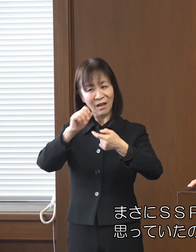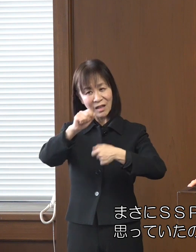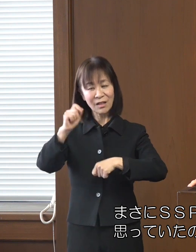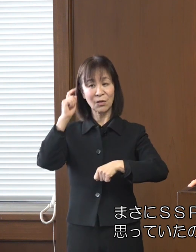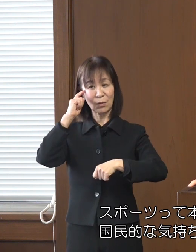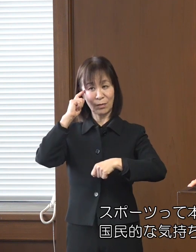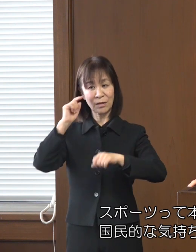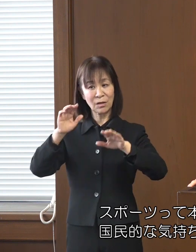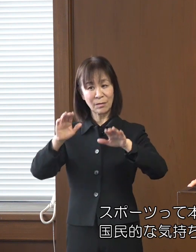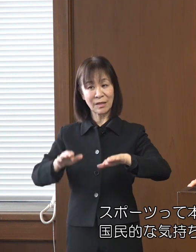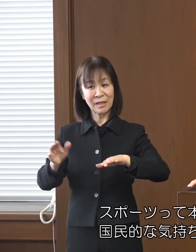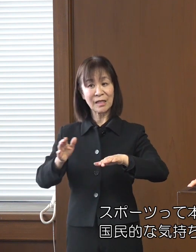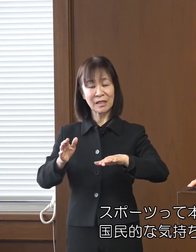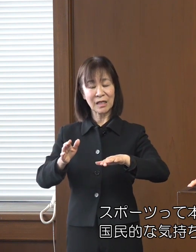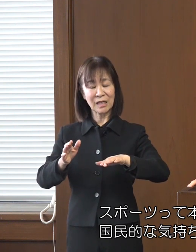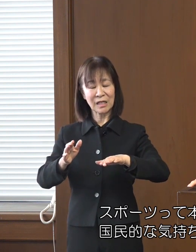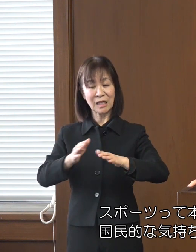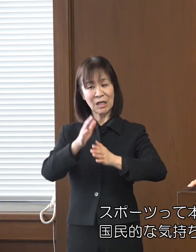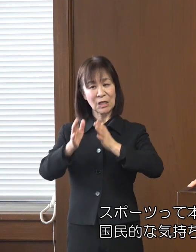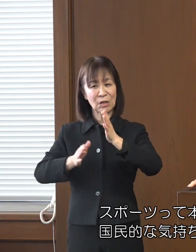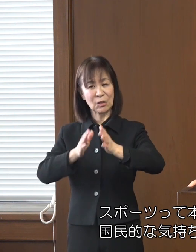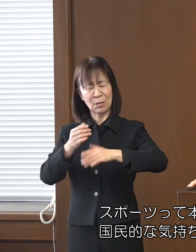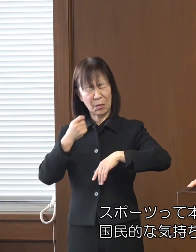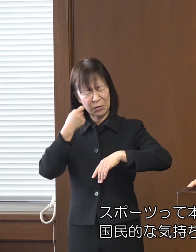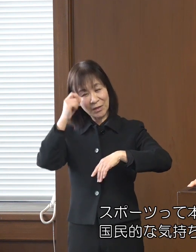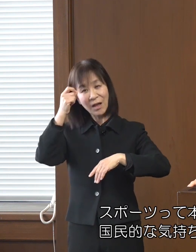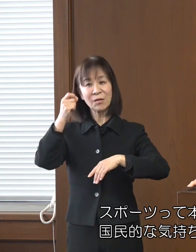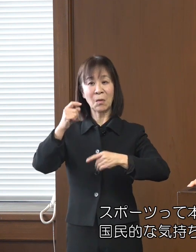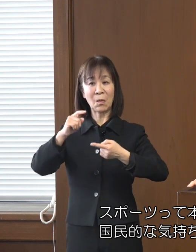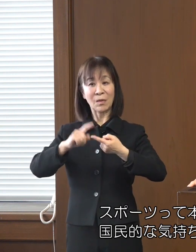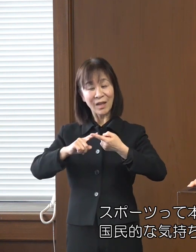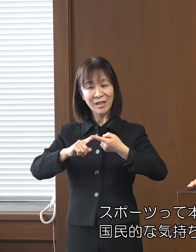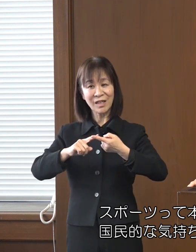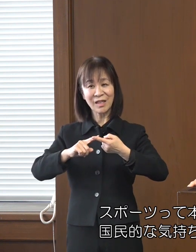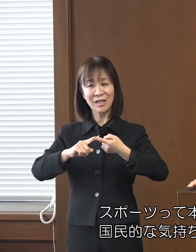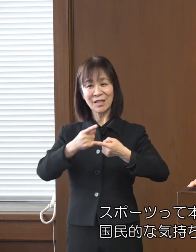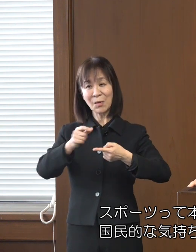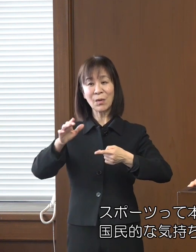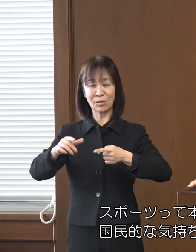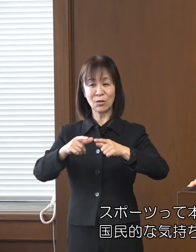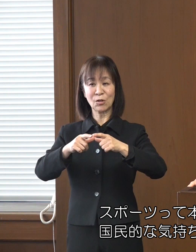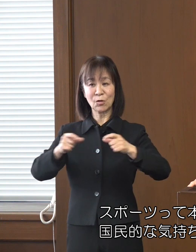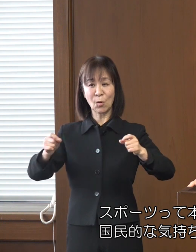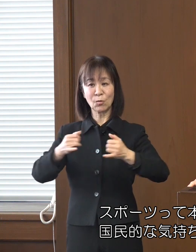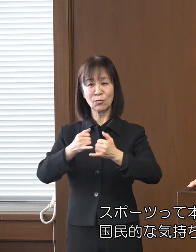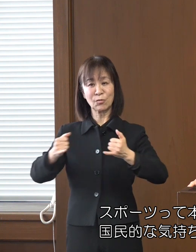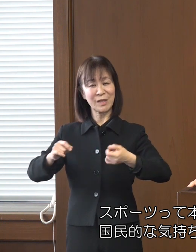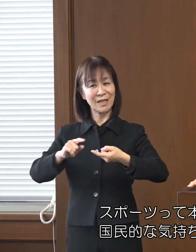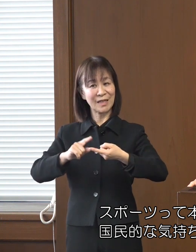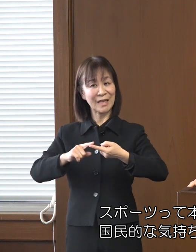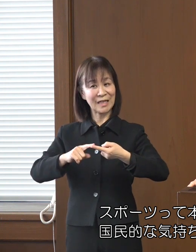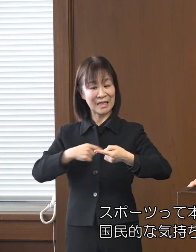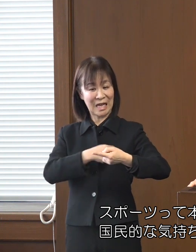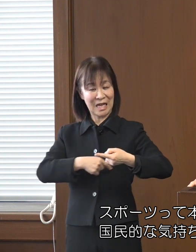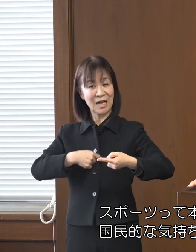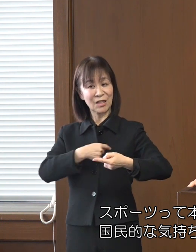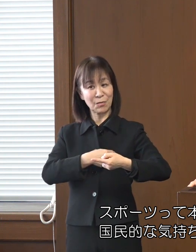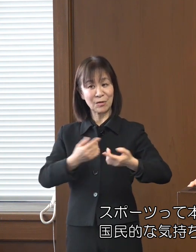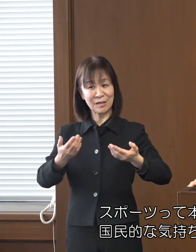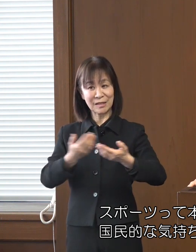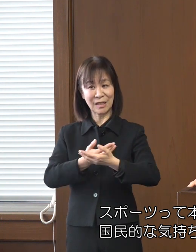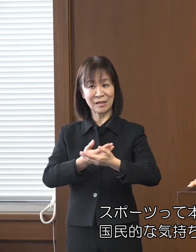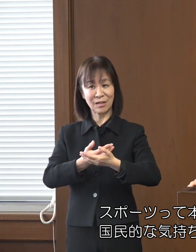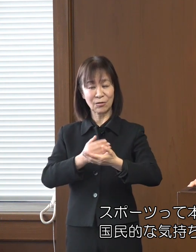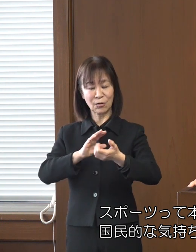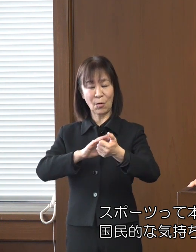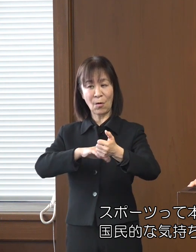のところスポーツって本当に感動的だなっていうのは国民的な気持ちになっている